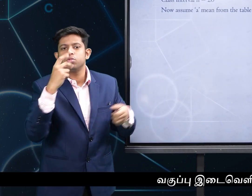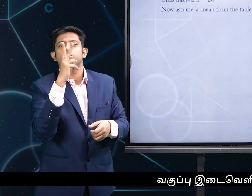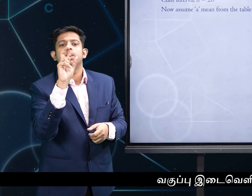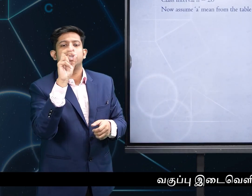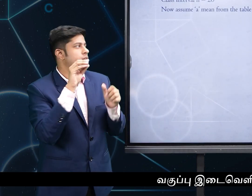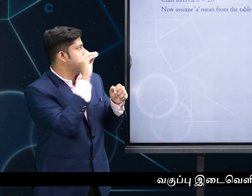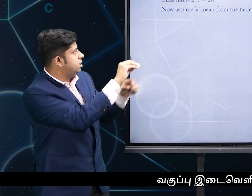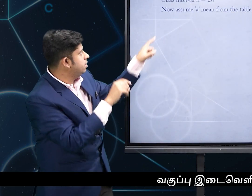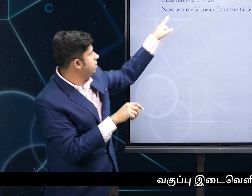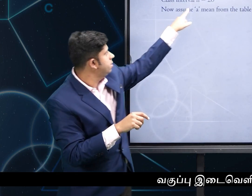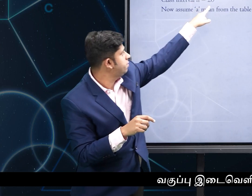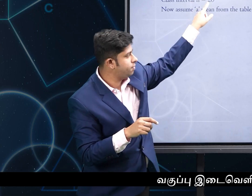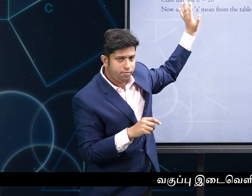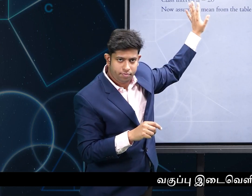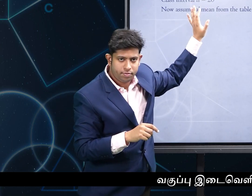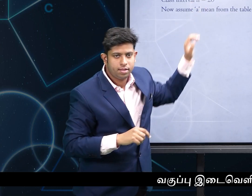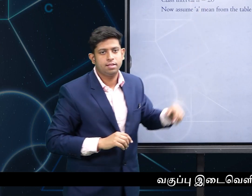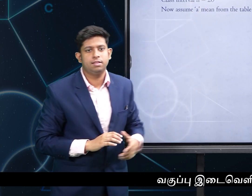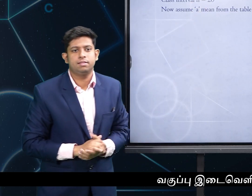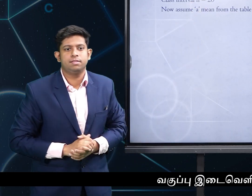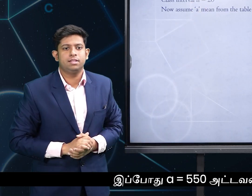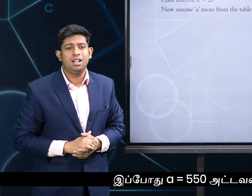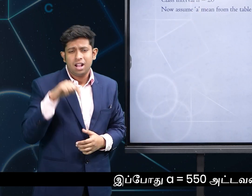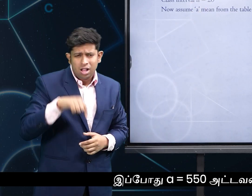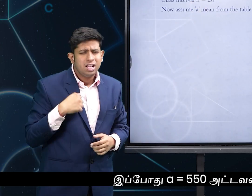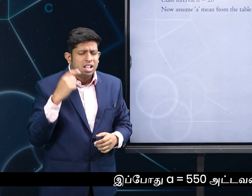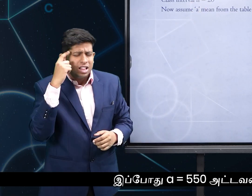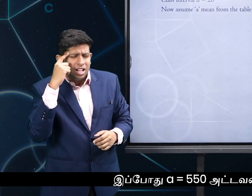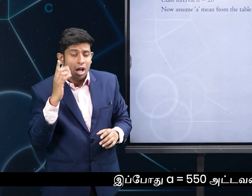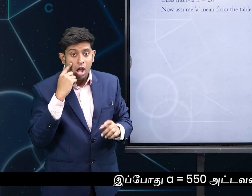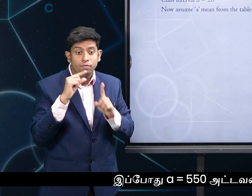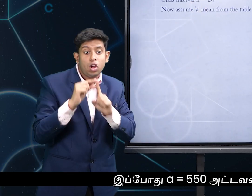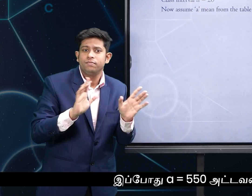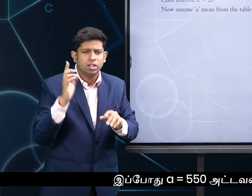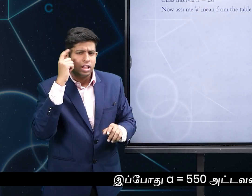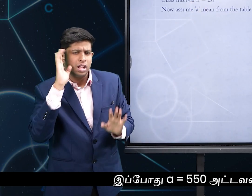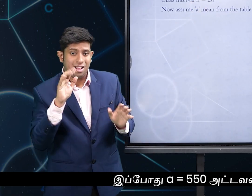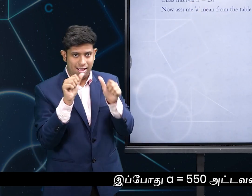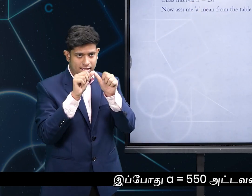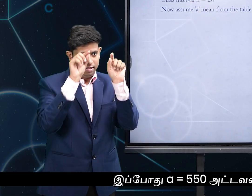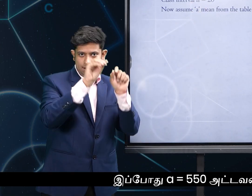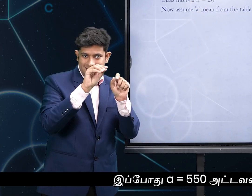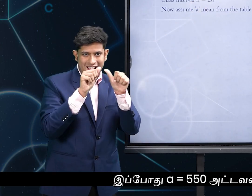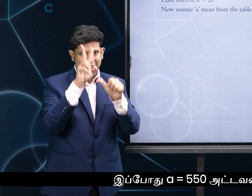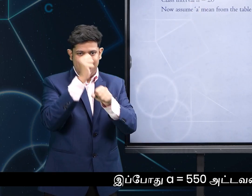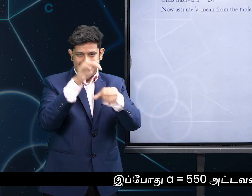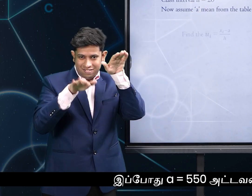இடைவெளி h ஈடு 20. இப்போது a ஈடு 550 அட்டவணையில்